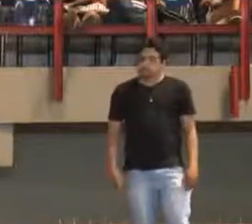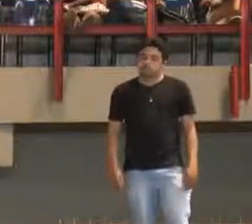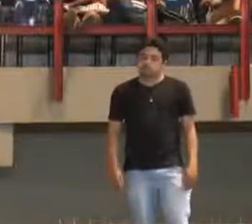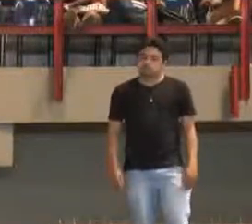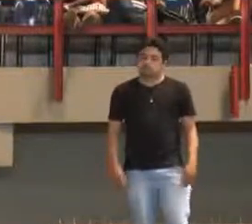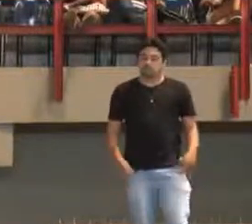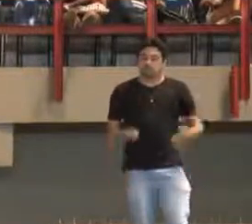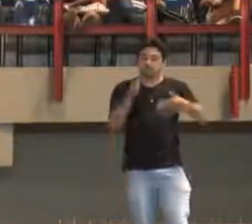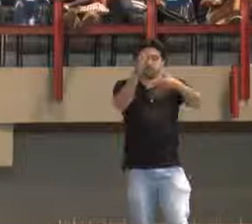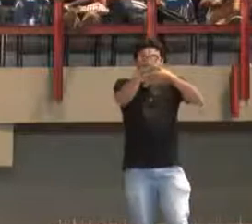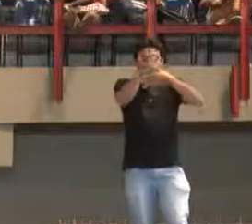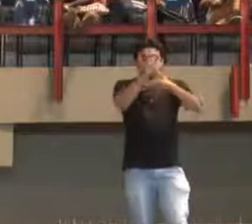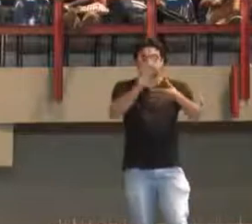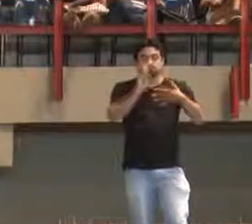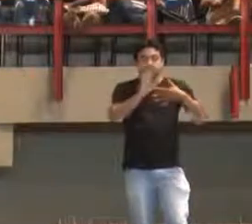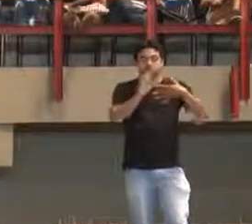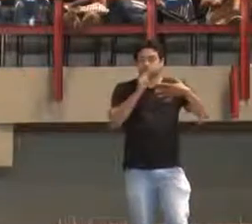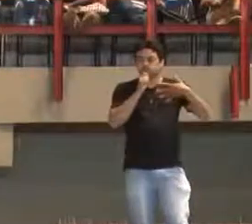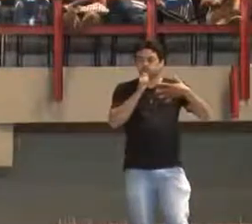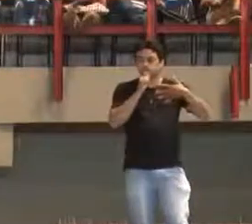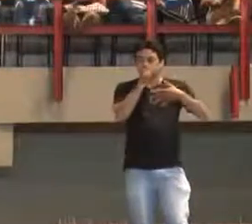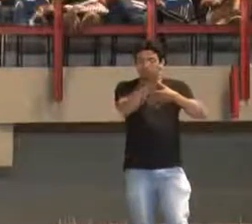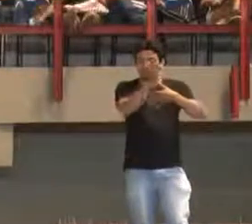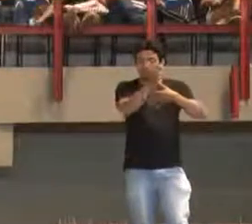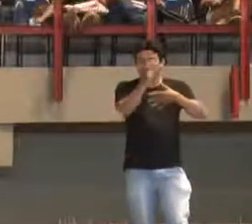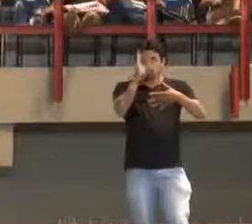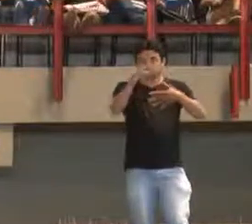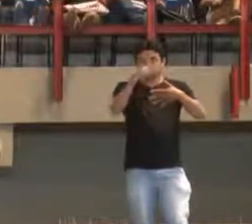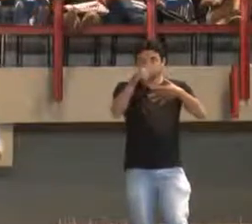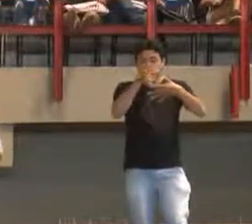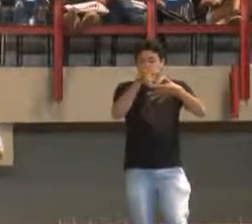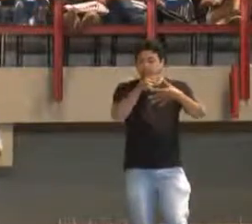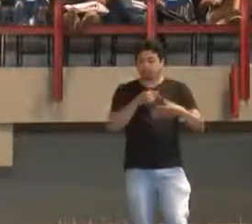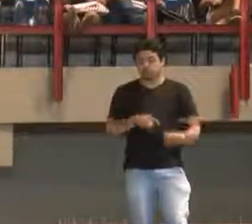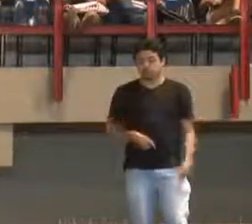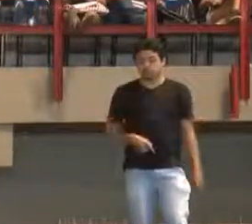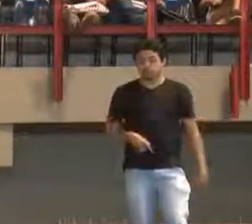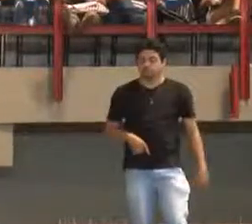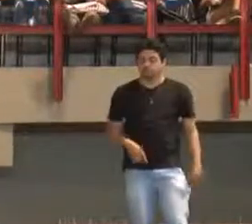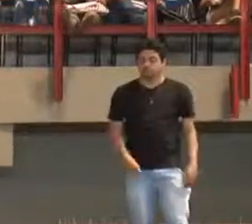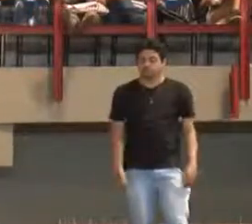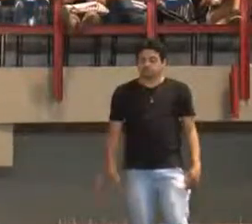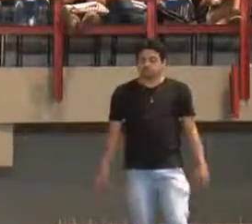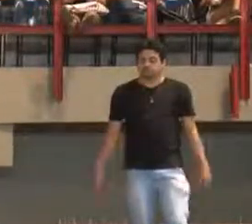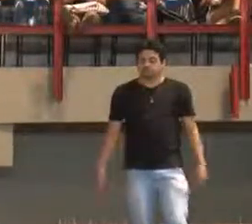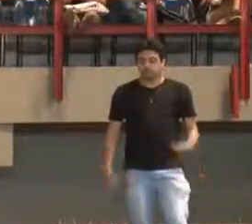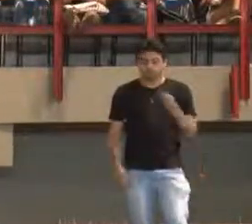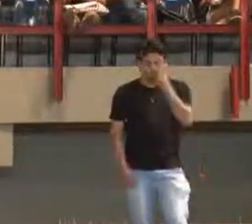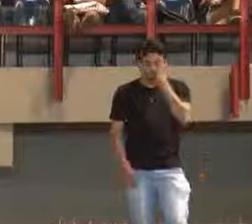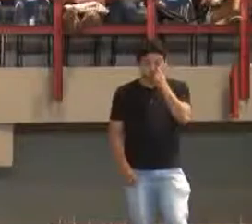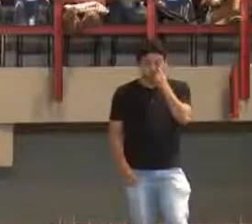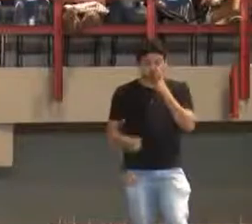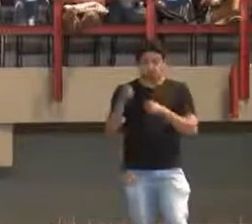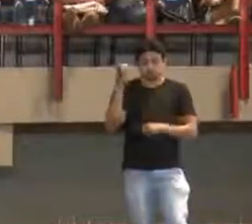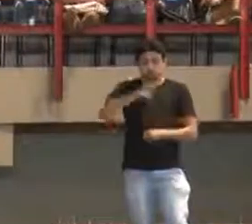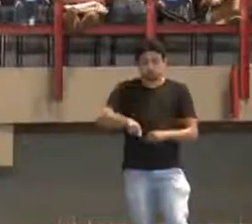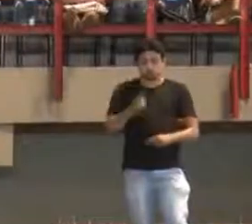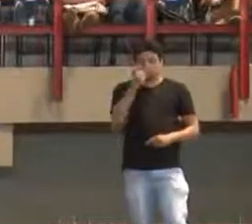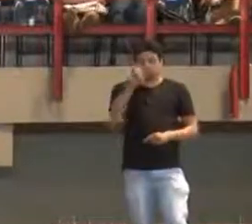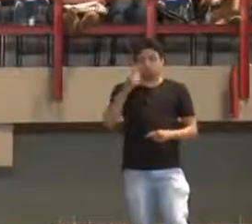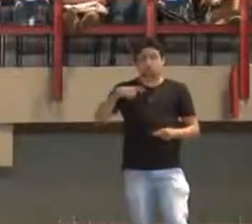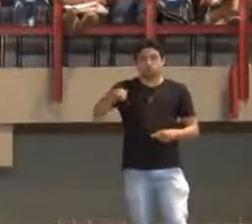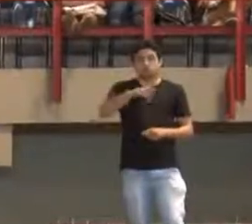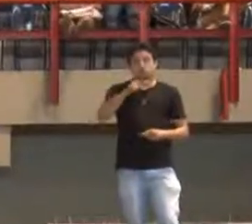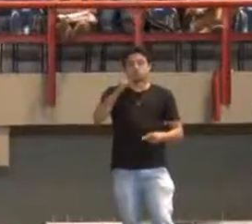Letra A, não é B. Beleza. Vamos fazer mais uma, tá? Eu vou fazer mais uma para a